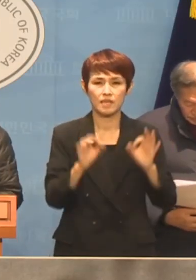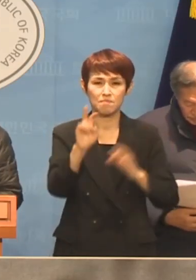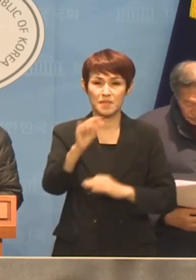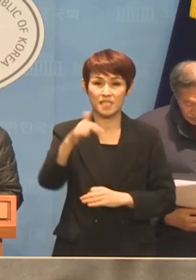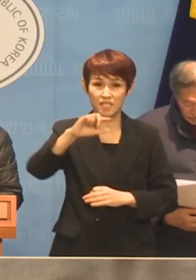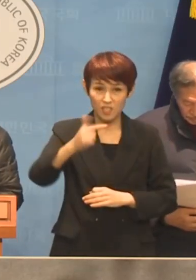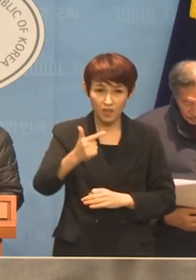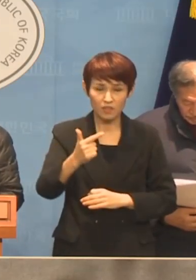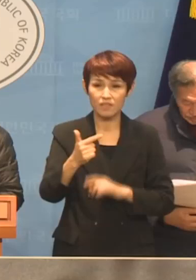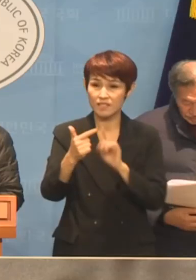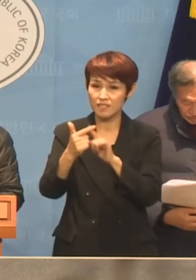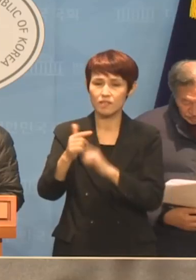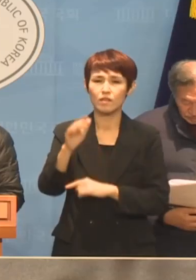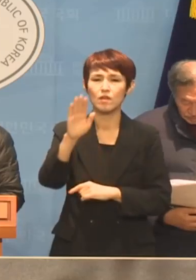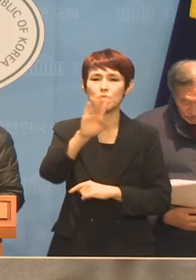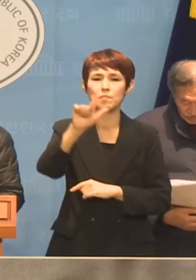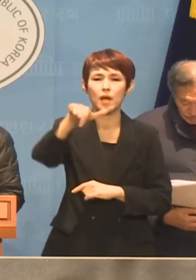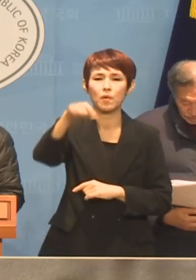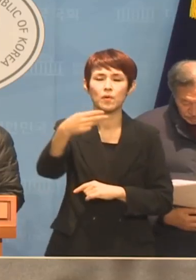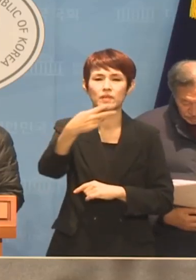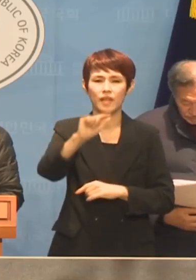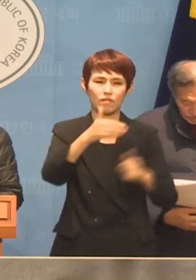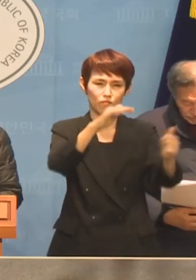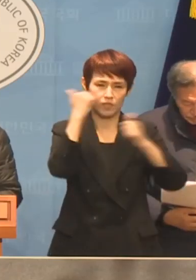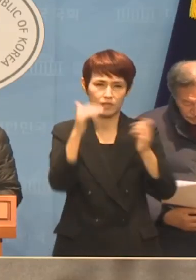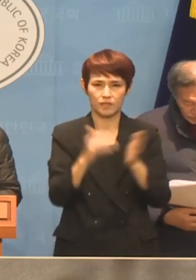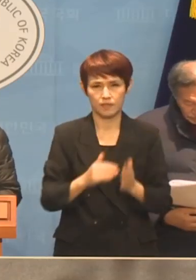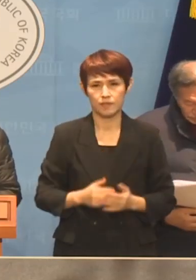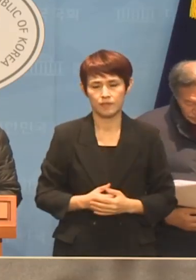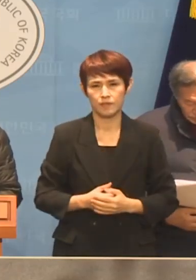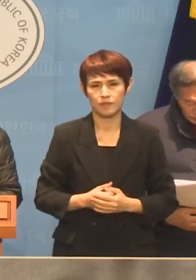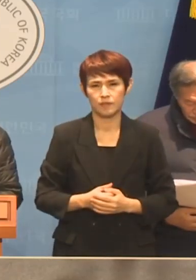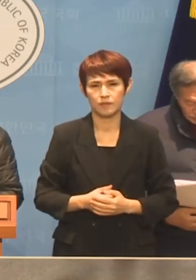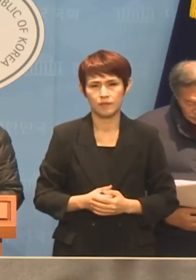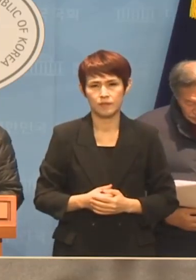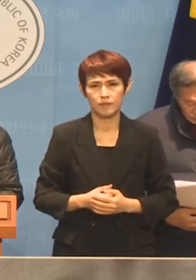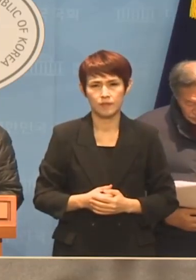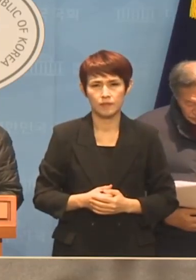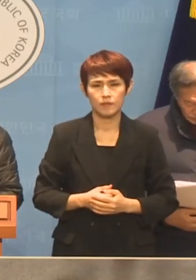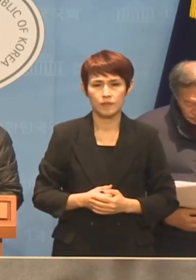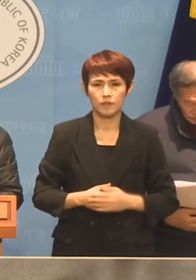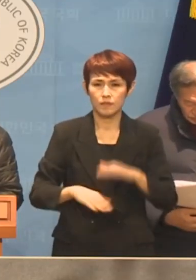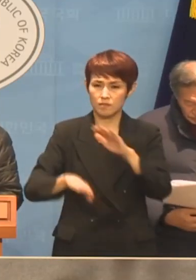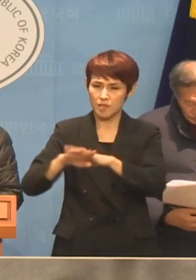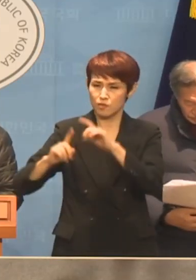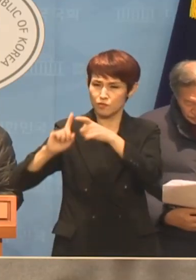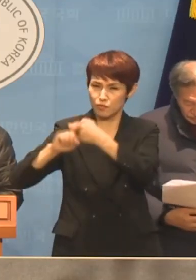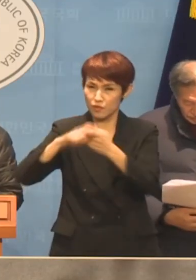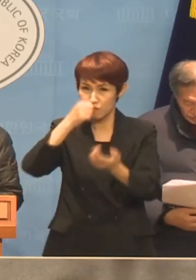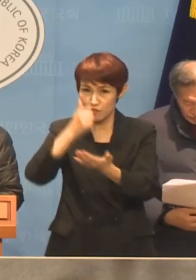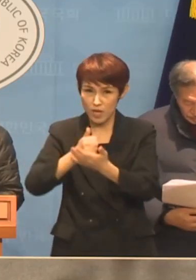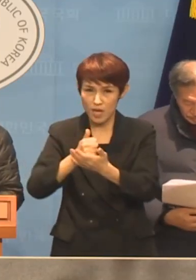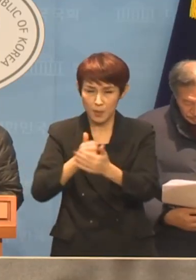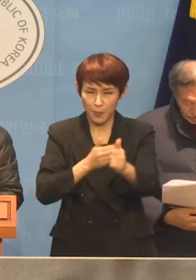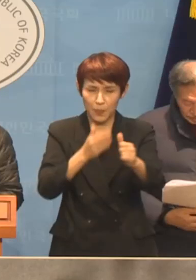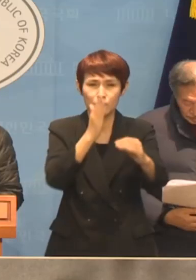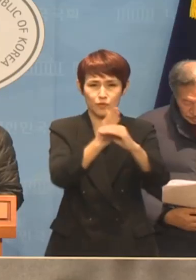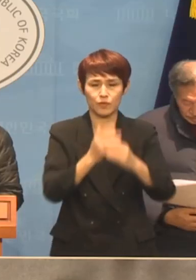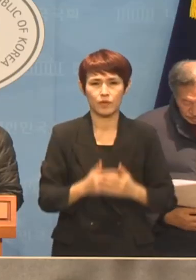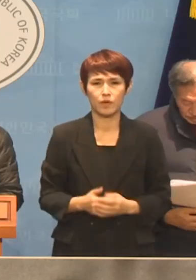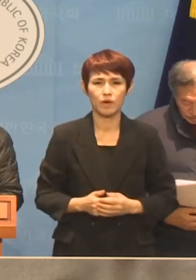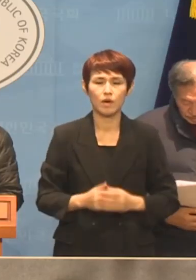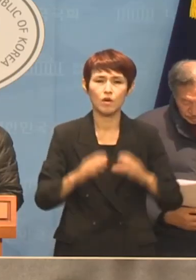백골당까지 소환하며 극우 범죄를 조장하고 있다. 이처럼 국민으로부터 권한을 위임받은